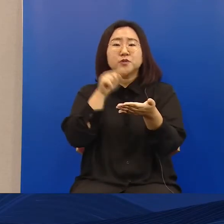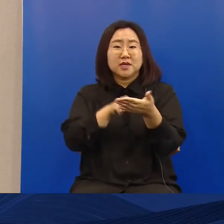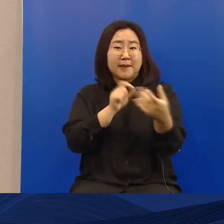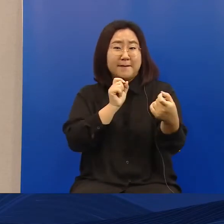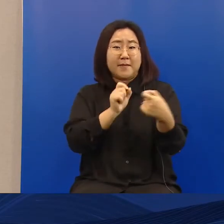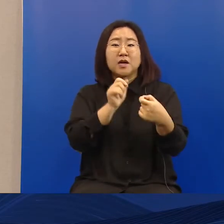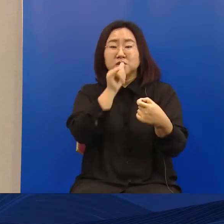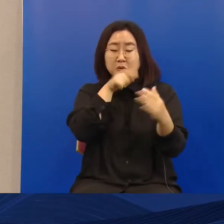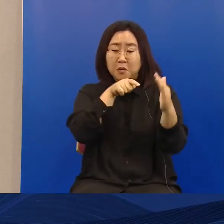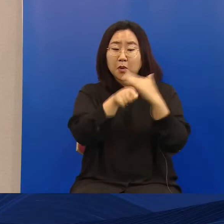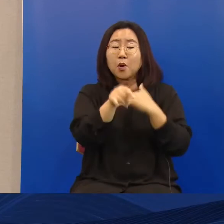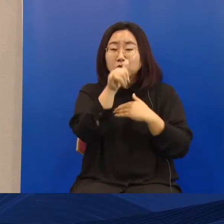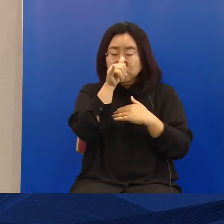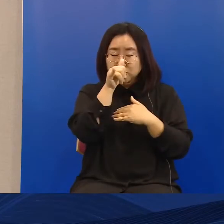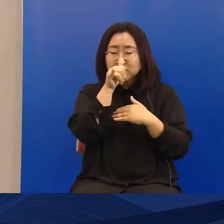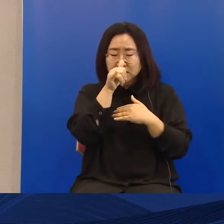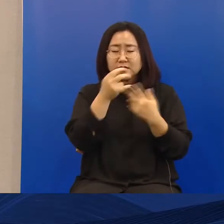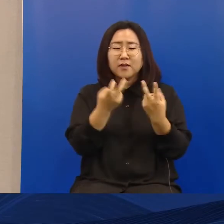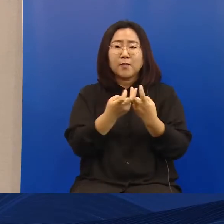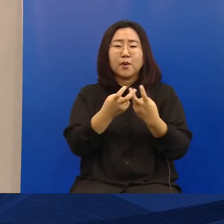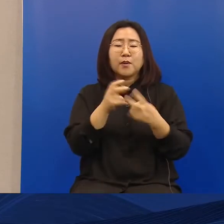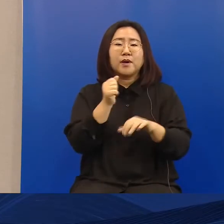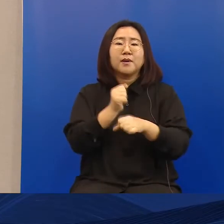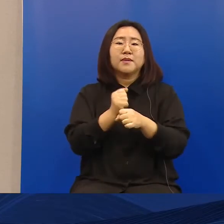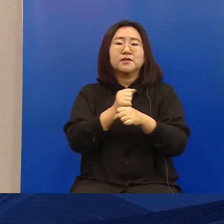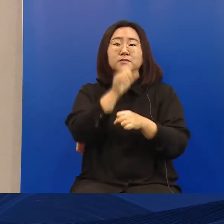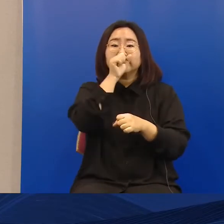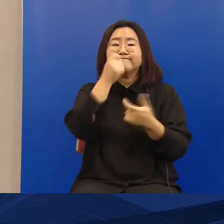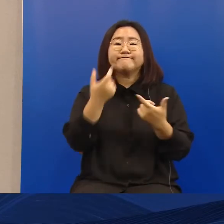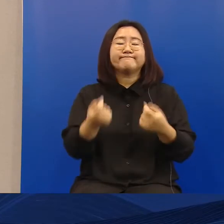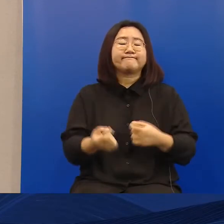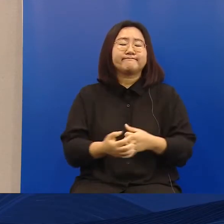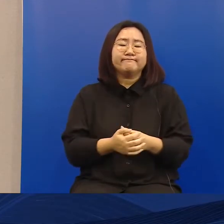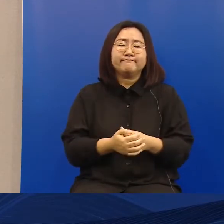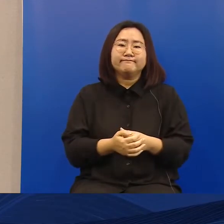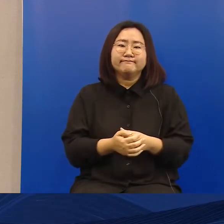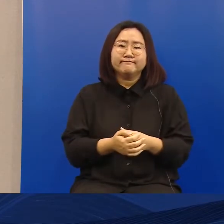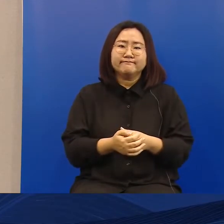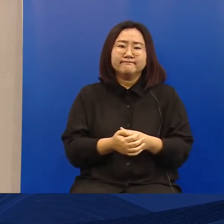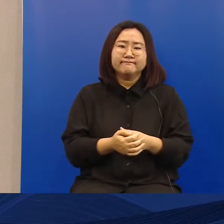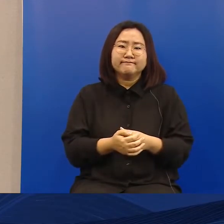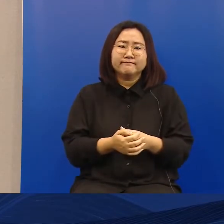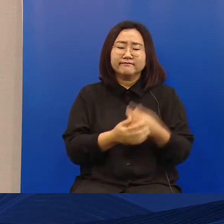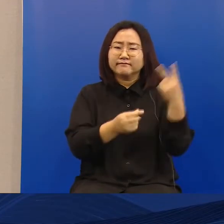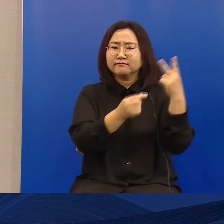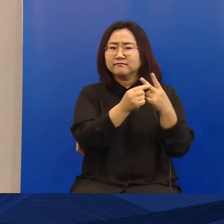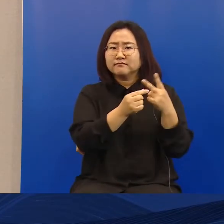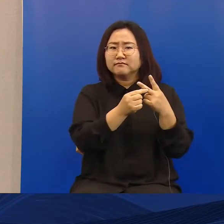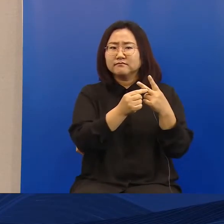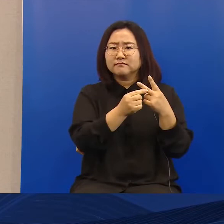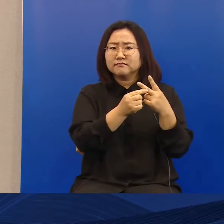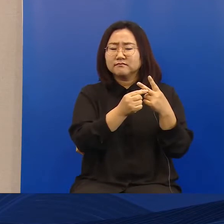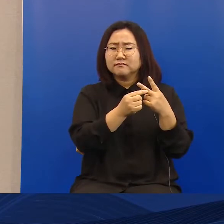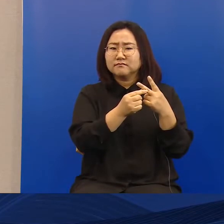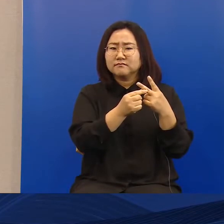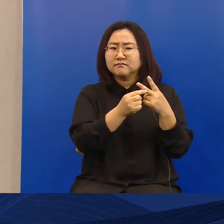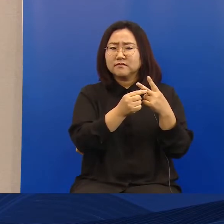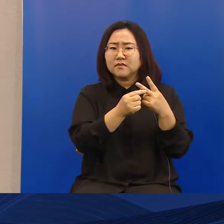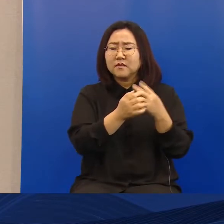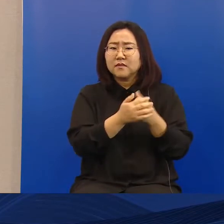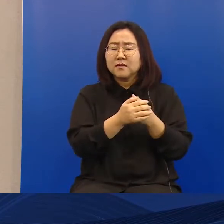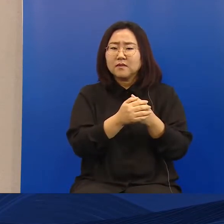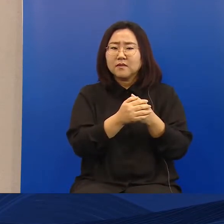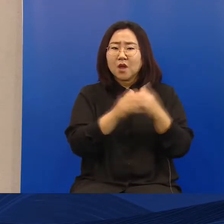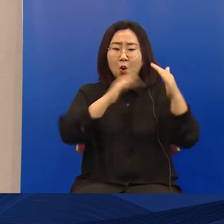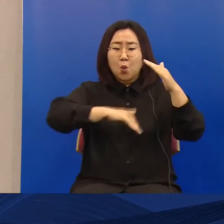수 있는 그런 노력들이 앞으로 좀 같이 갔으면 좋겠다는 생각이 듭니다. 두 번째는 이게 공적